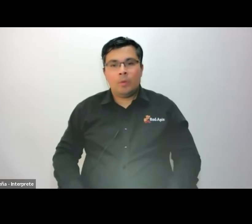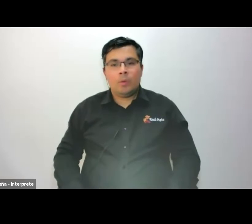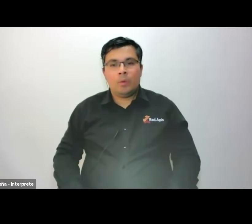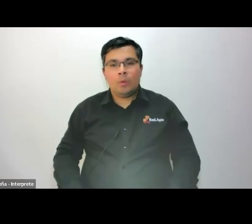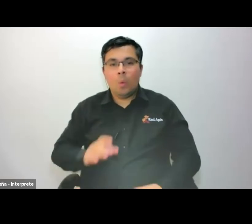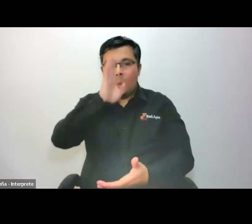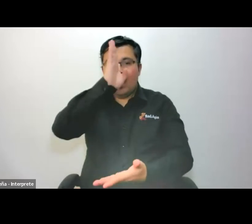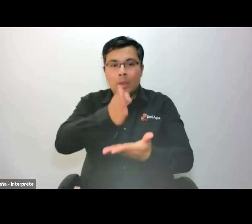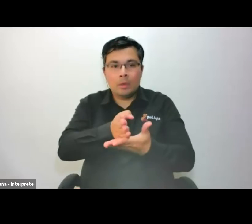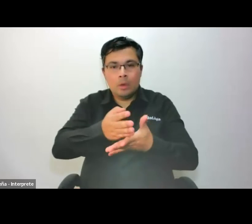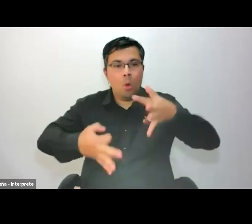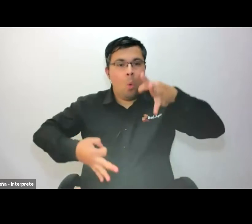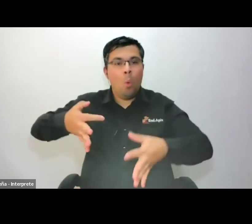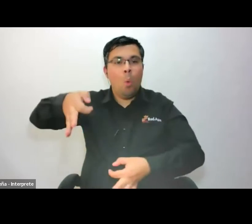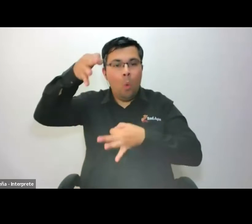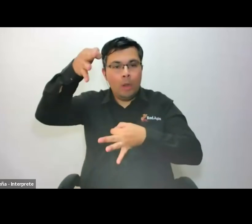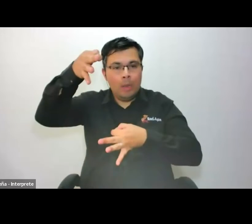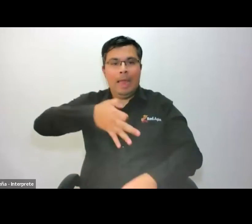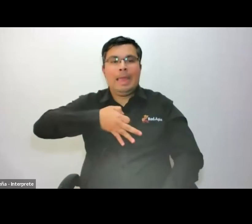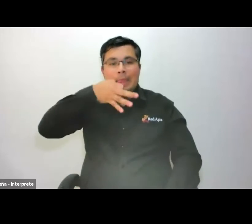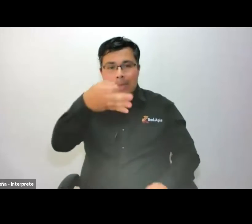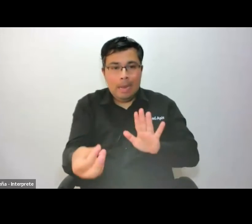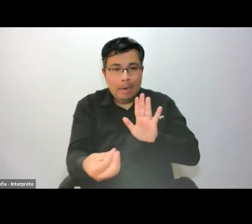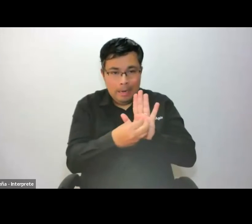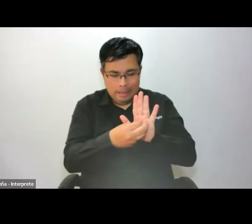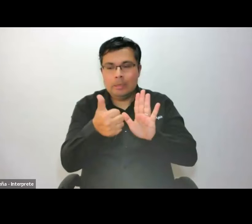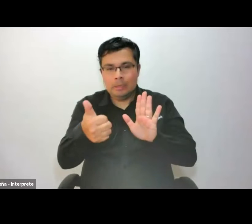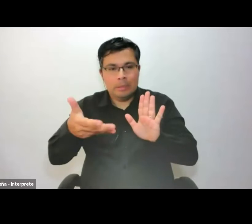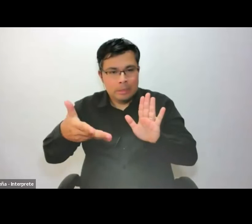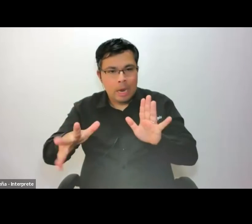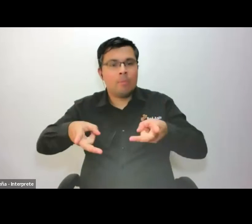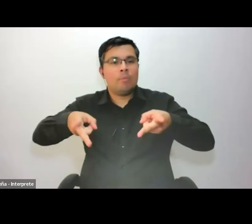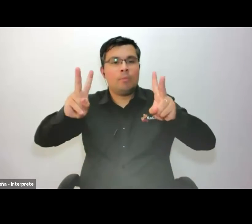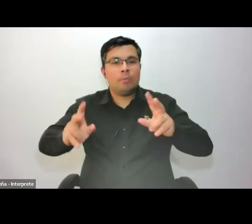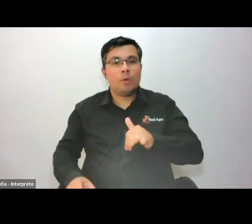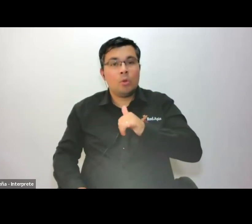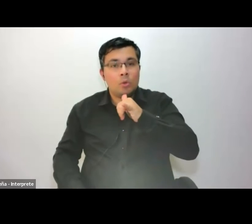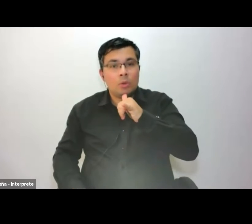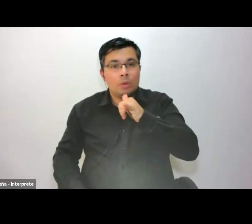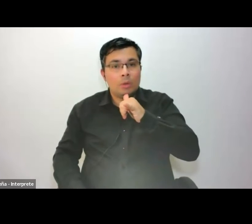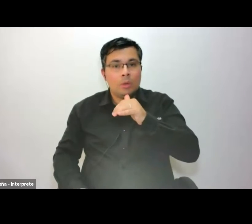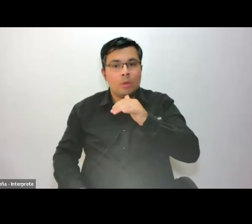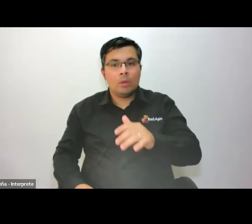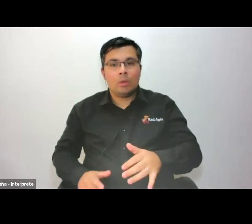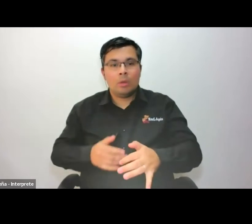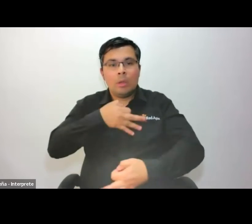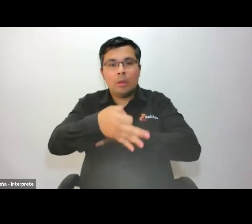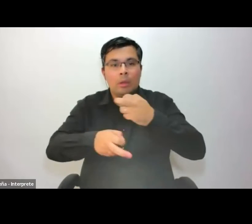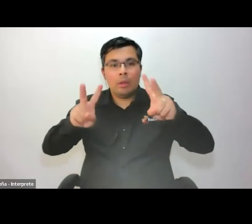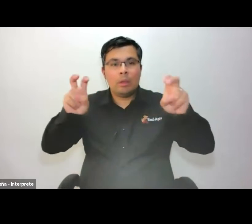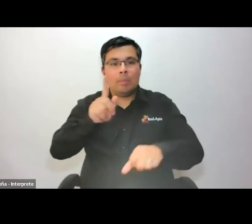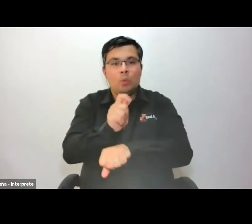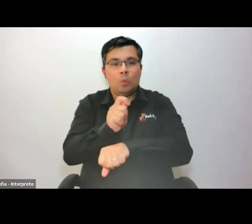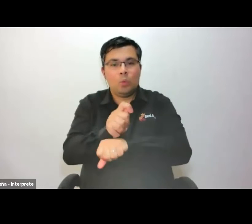¿Ya? Débora, no sé si quieres complementar lo que estoy señalando en relación a tutor sombra para que vayamos dejando cerradito